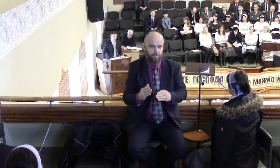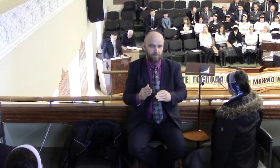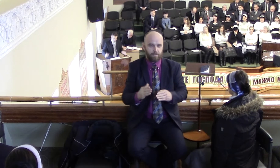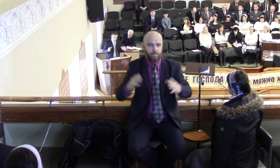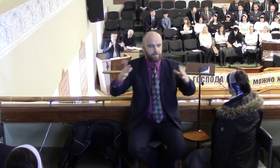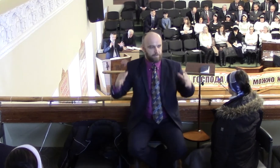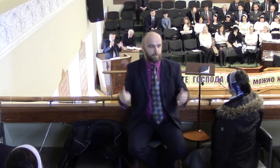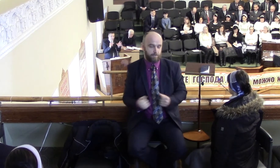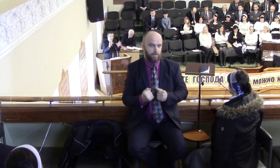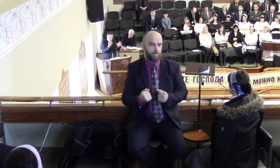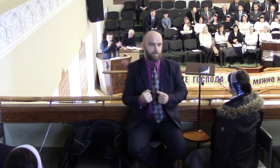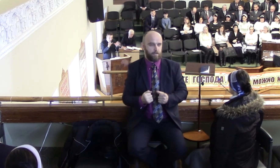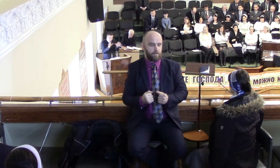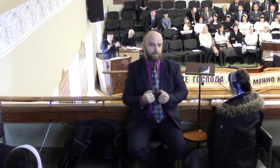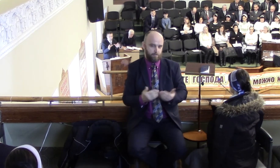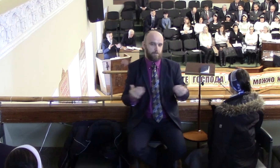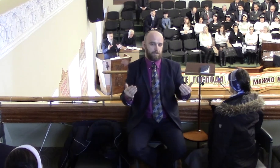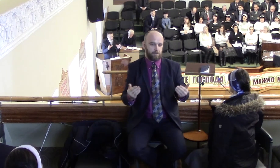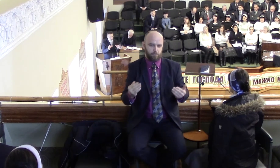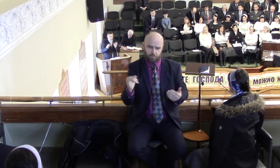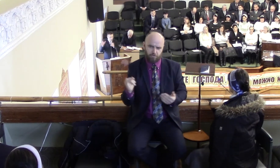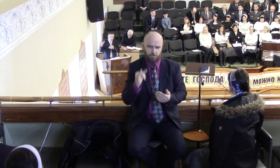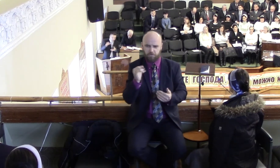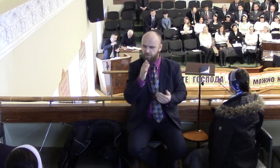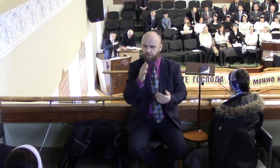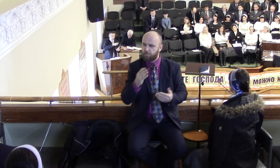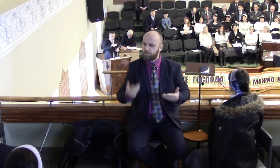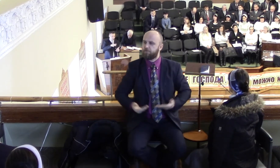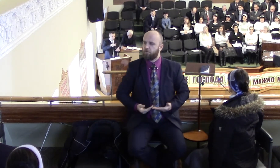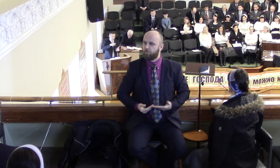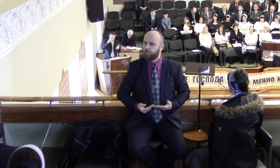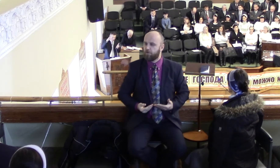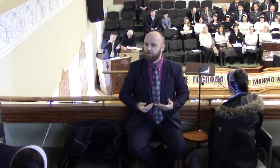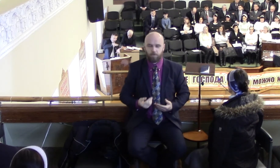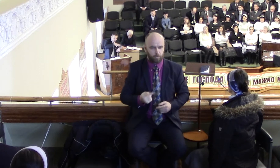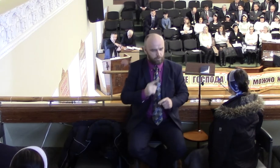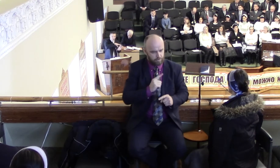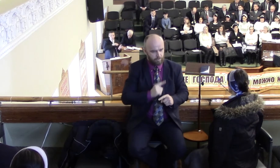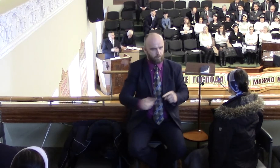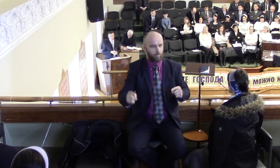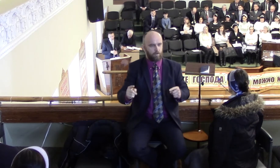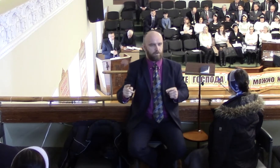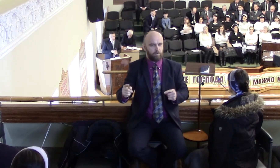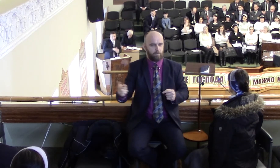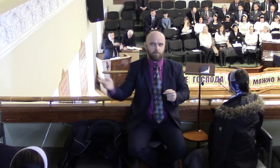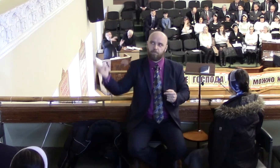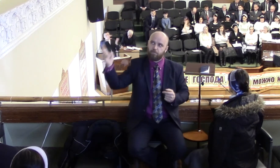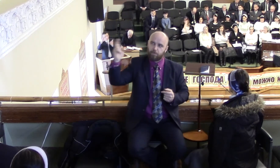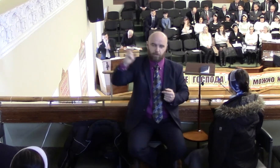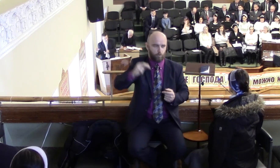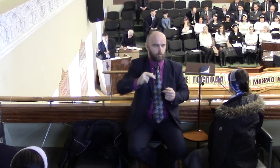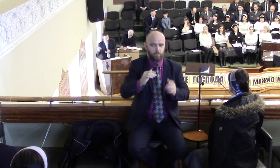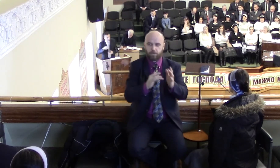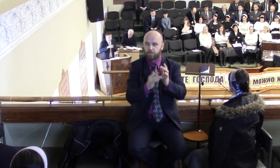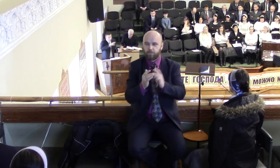человек, он живет на стыке этих двух эпох. Ветхой эпохи, которая заканчивает свой бег, и